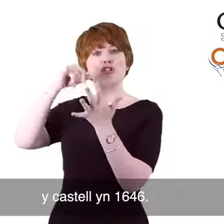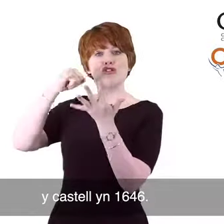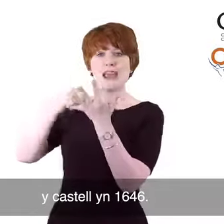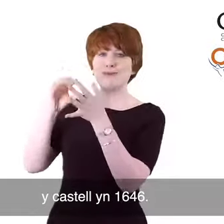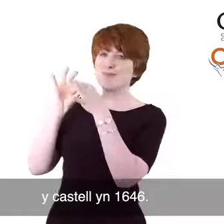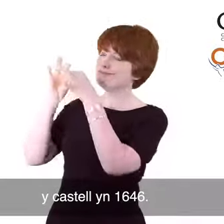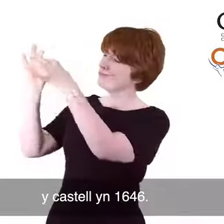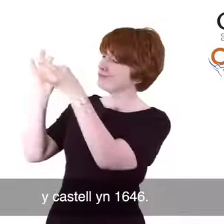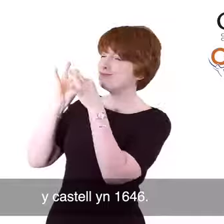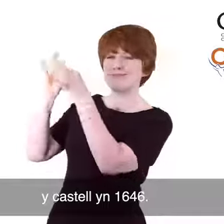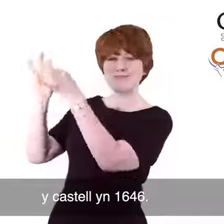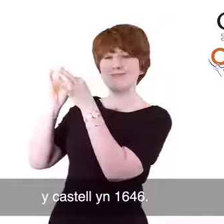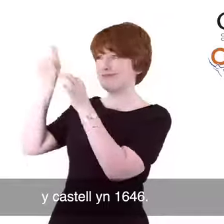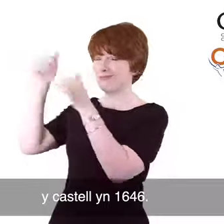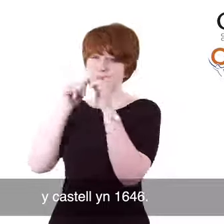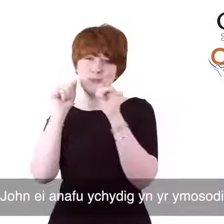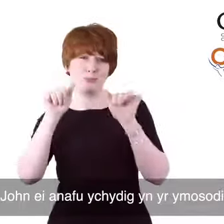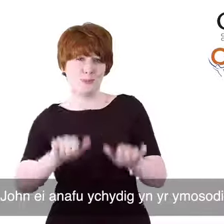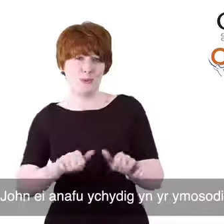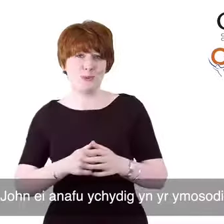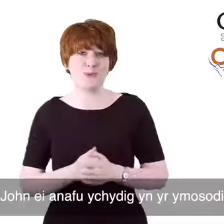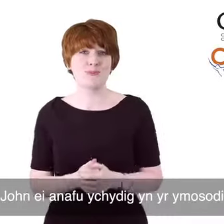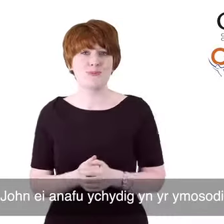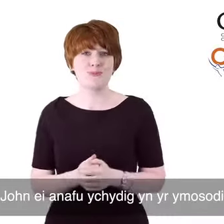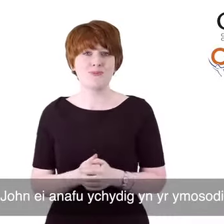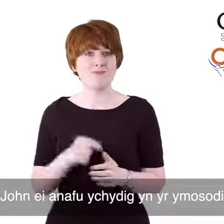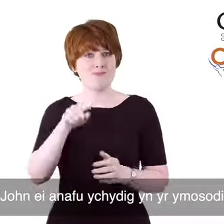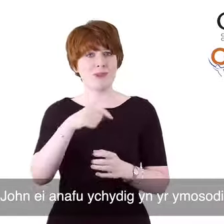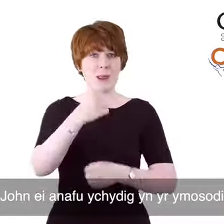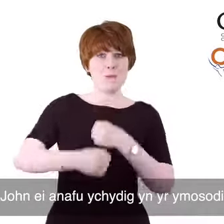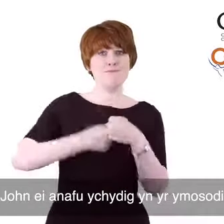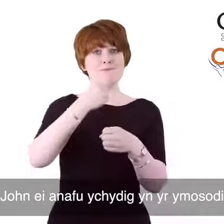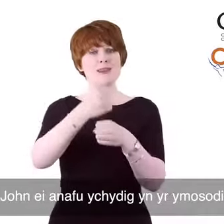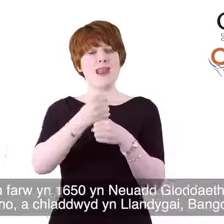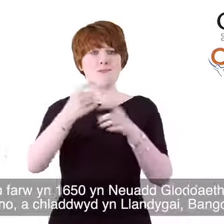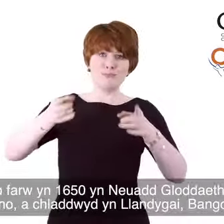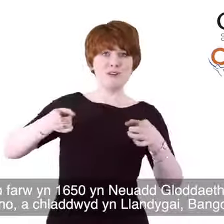yn 1646. Cafodd John ei anafu ychydig yn yr ymosiad. Bu farw yn